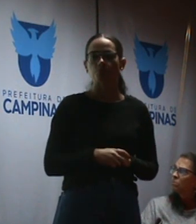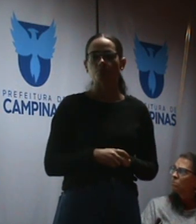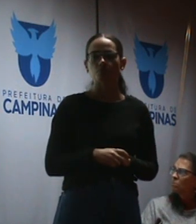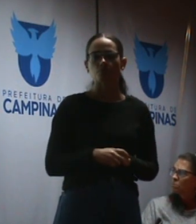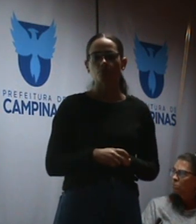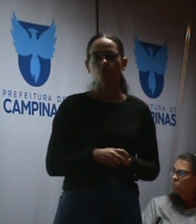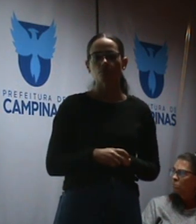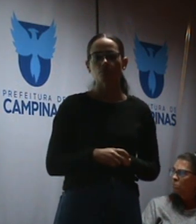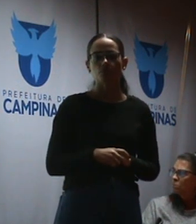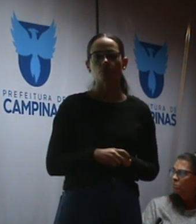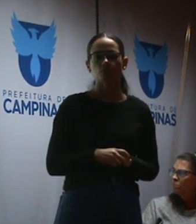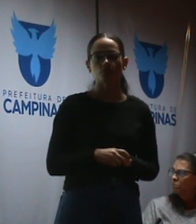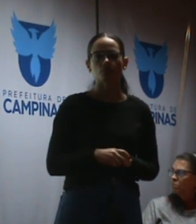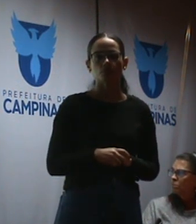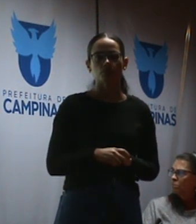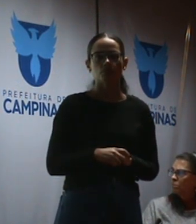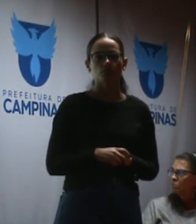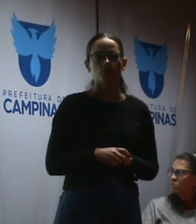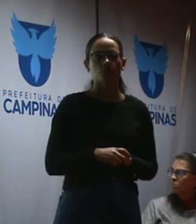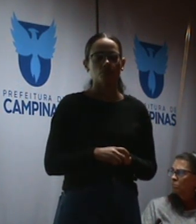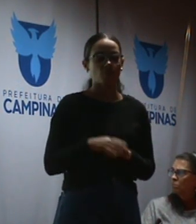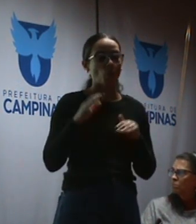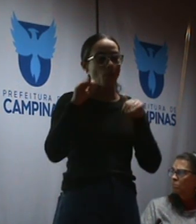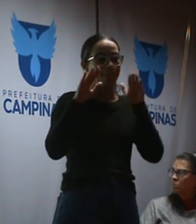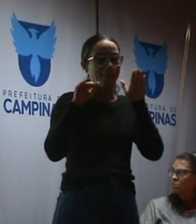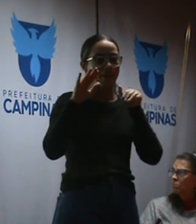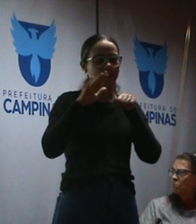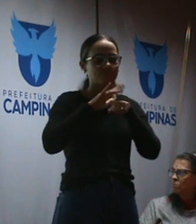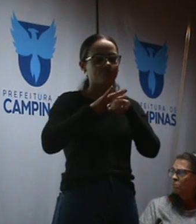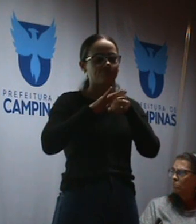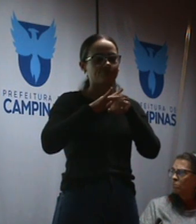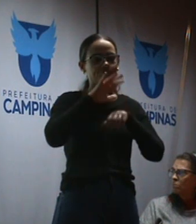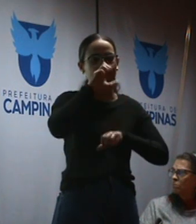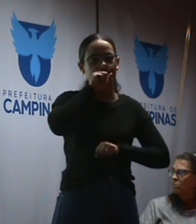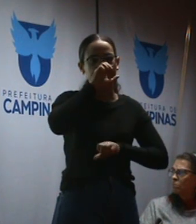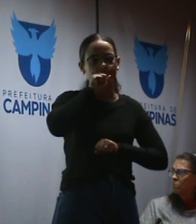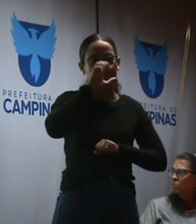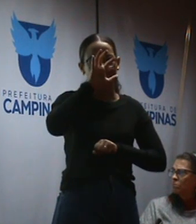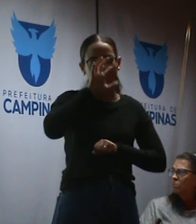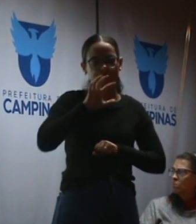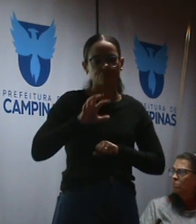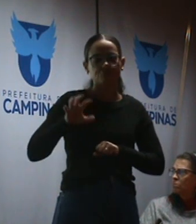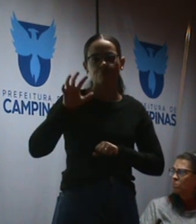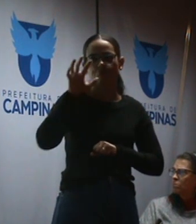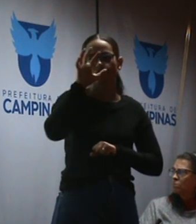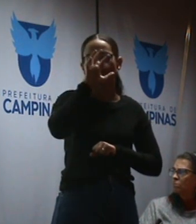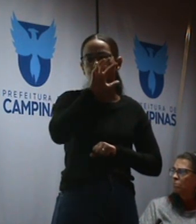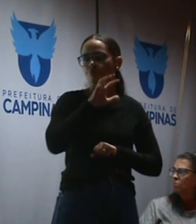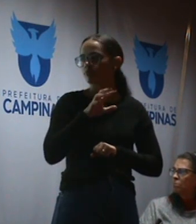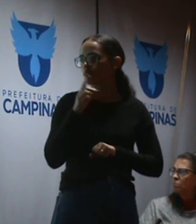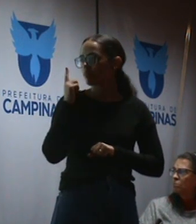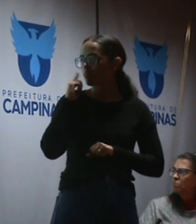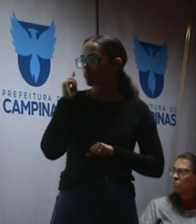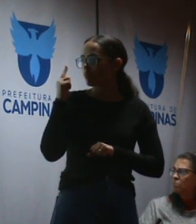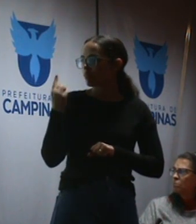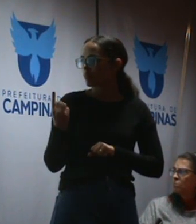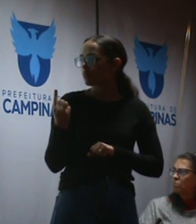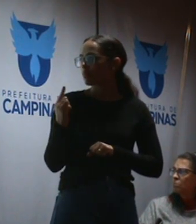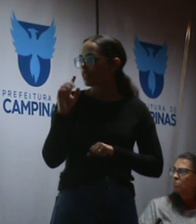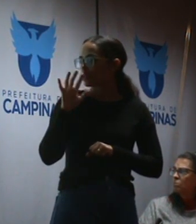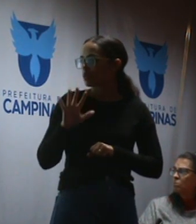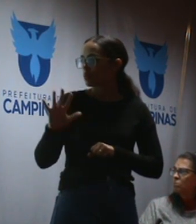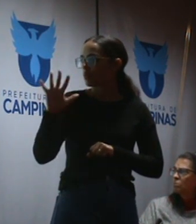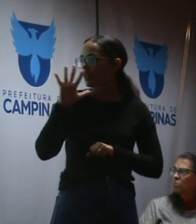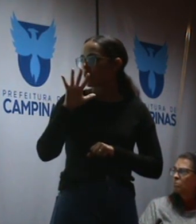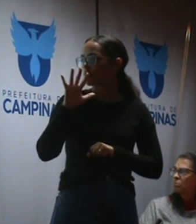Bairros, 31 de março, são os primeiros aí com mais casos para os seus territórios. A gente tem eles aqui também mais escuro no